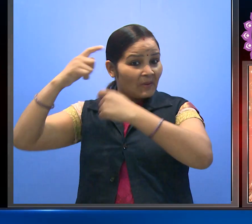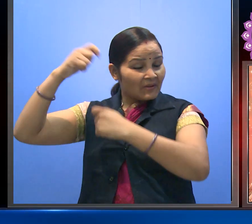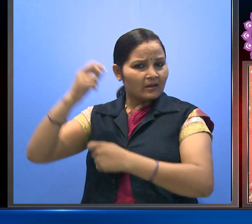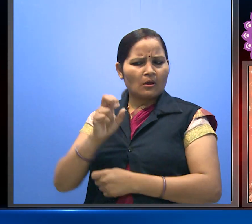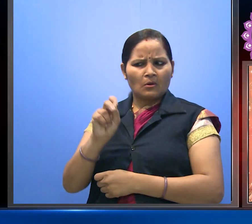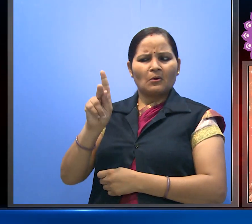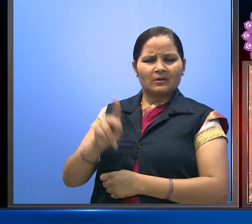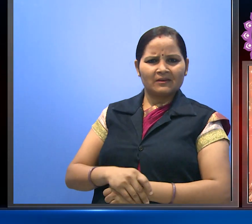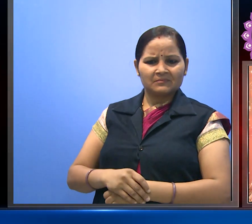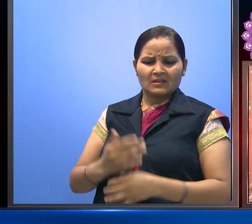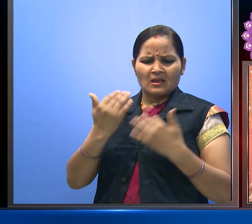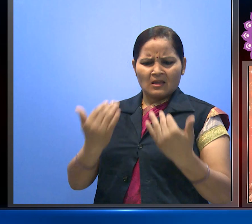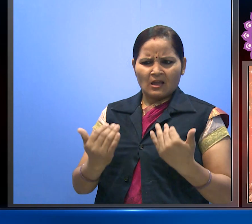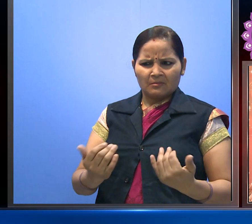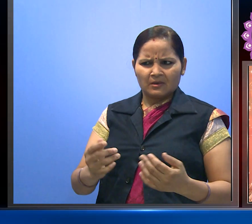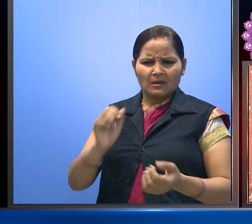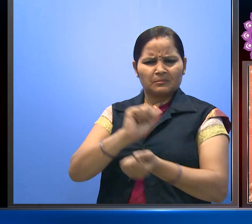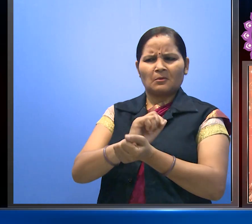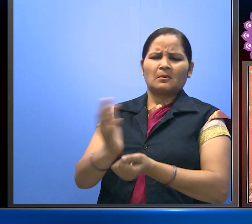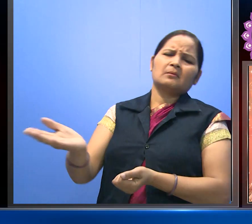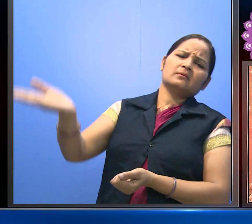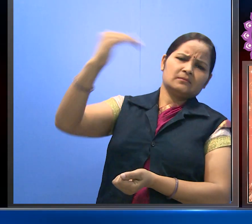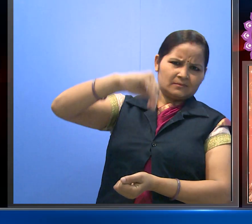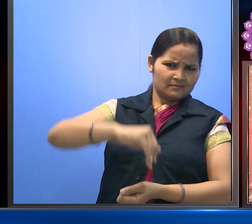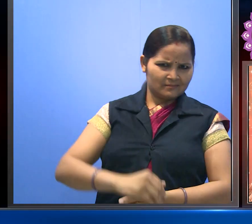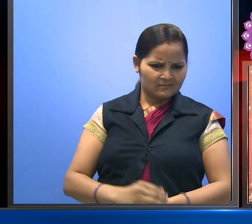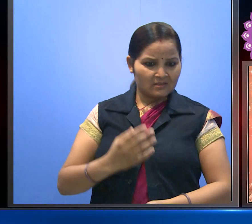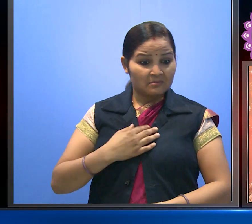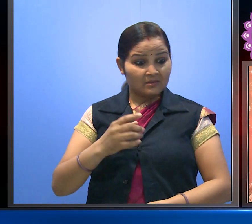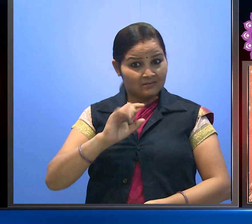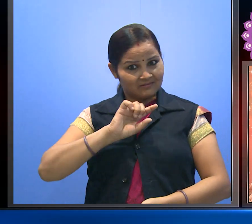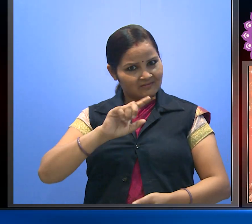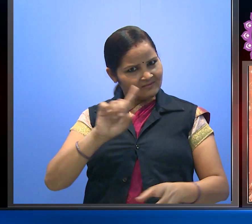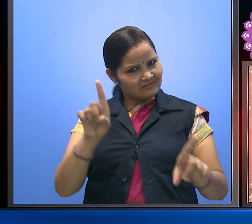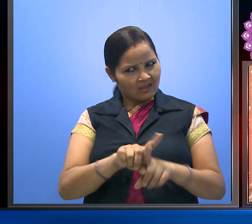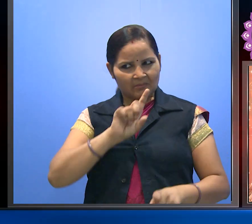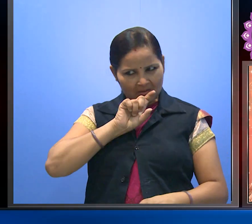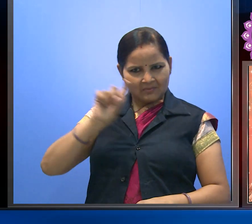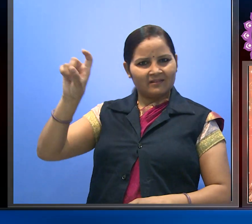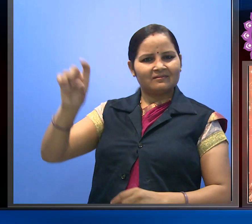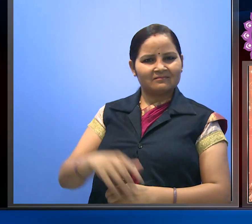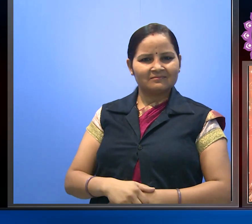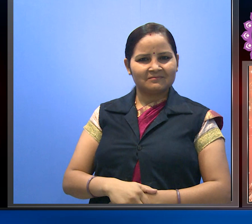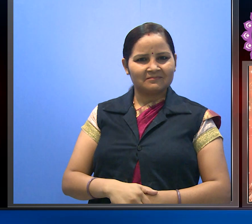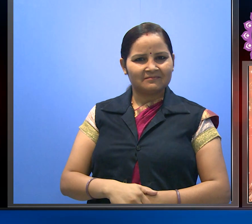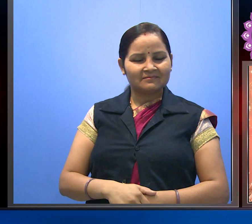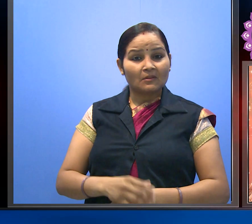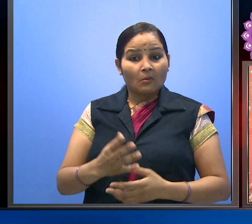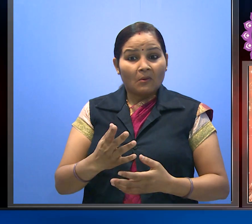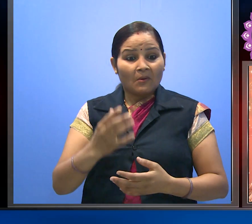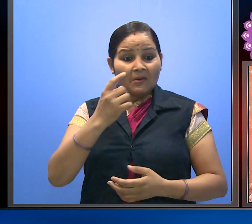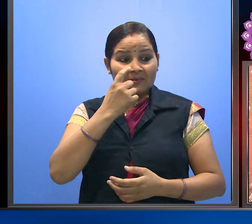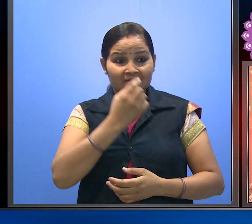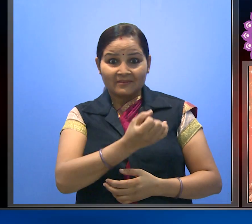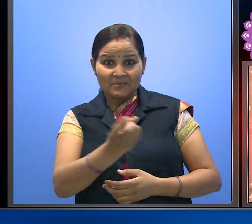है, अभी आप सुरक्षा कर्मियों को बुलाएं, मैं भी आपकी ये शिकायत कर दूंगा। तब वो समझ